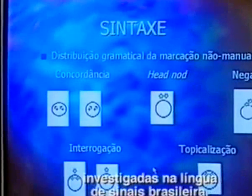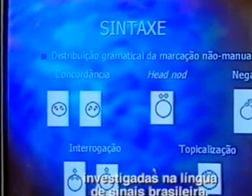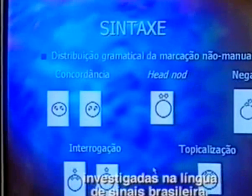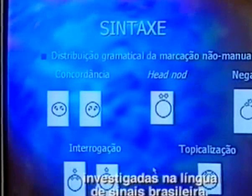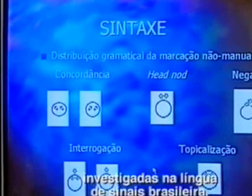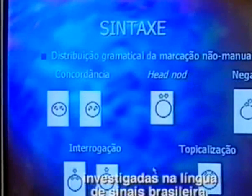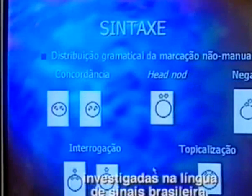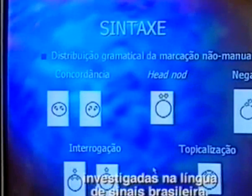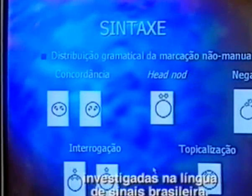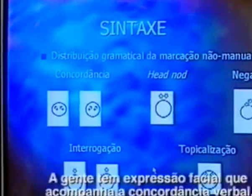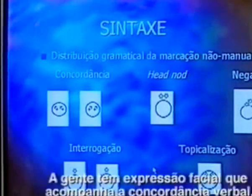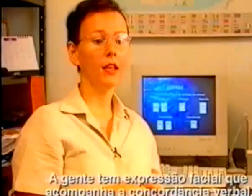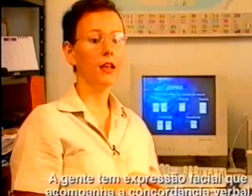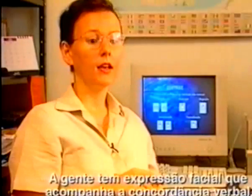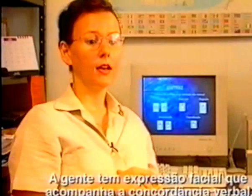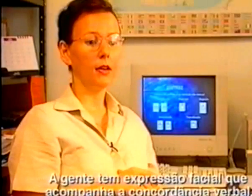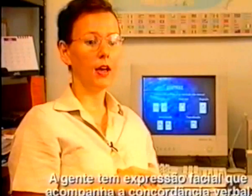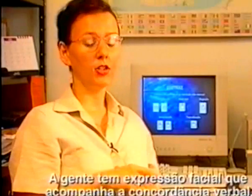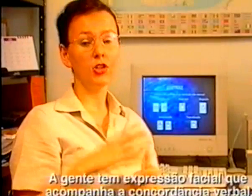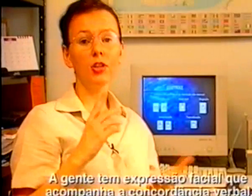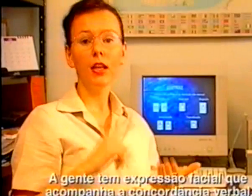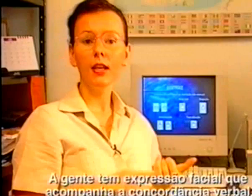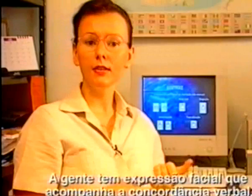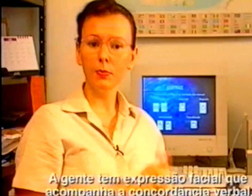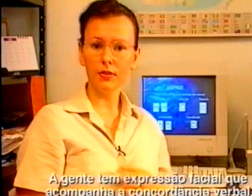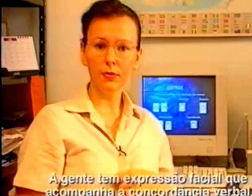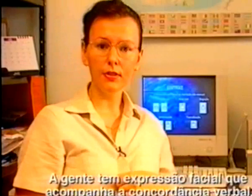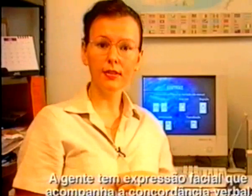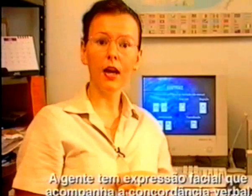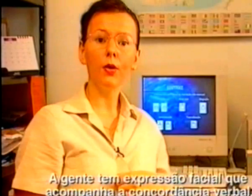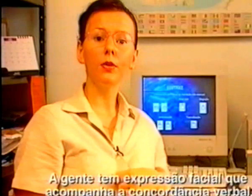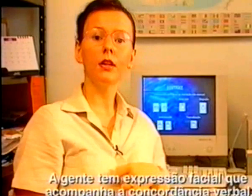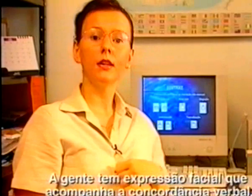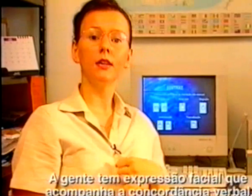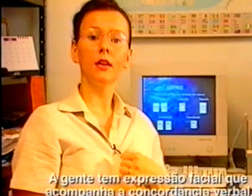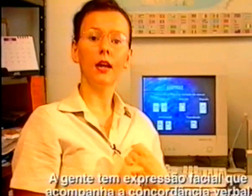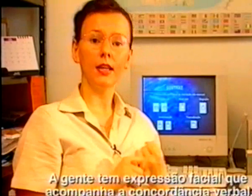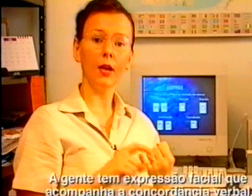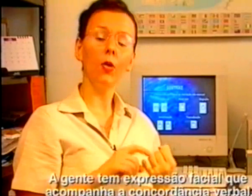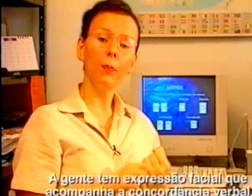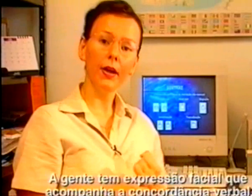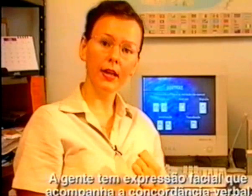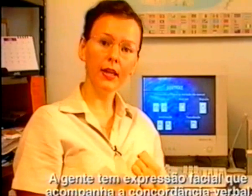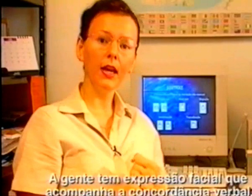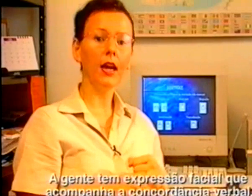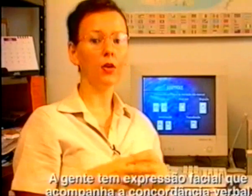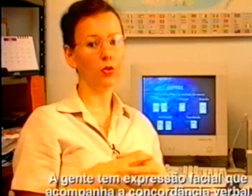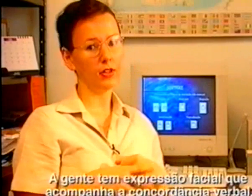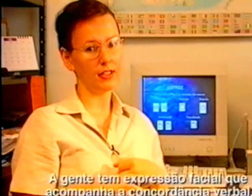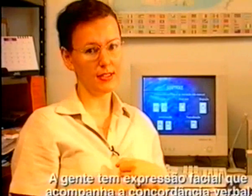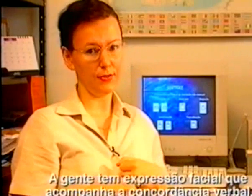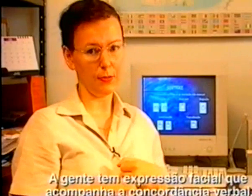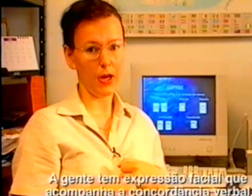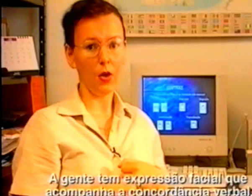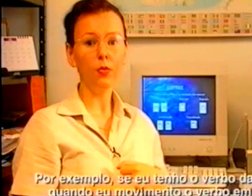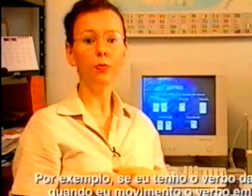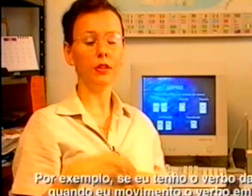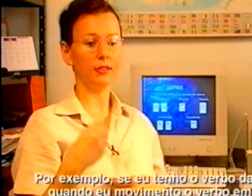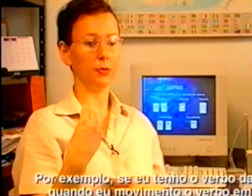língua de sinais brasileira. A gente tem expressão facial que acompanha a concordância verbal. Por